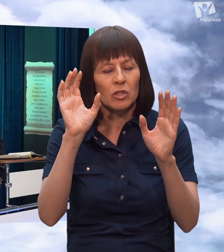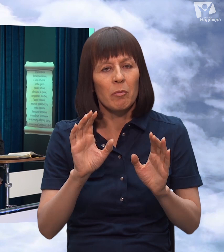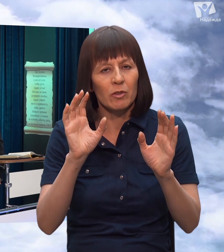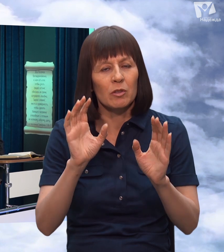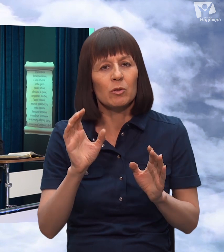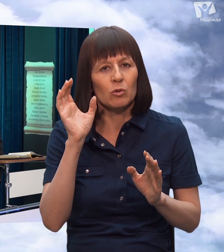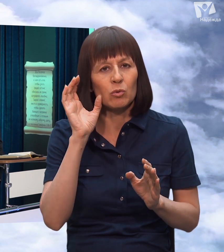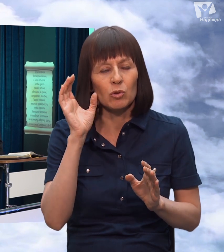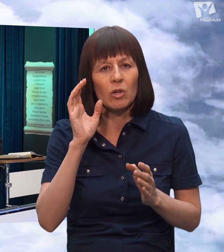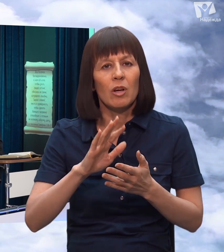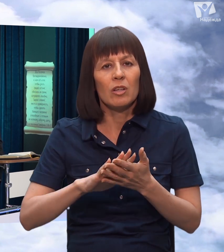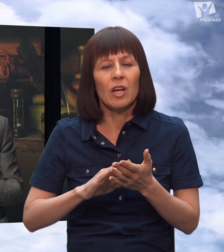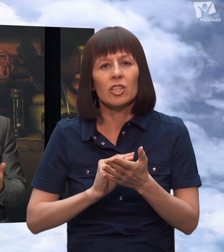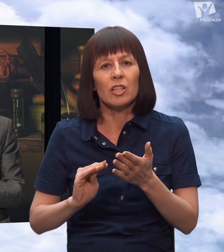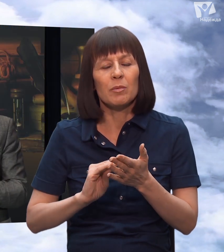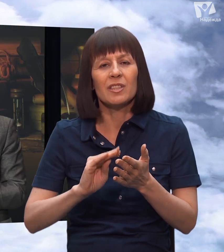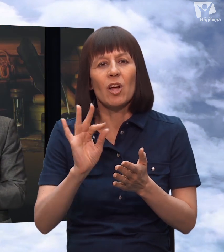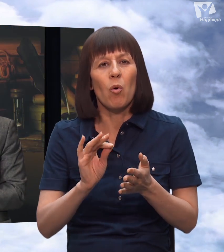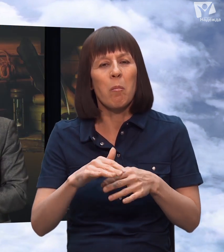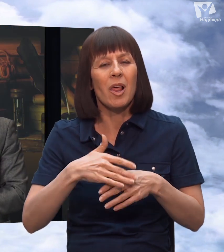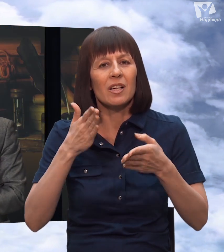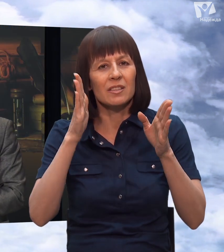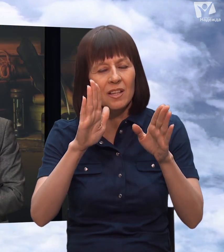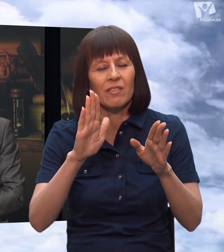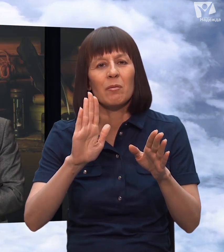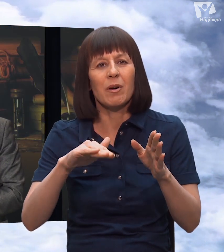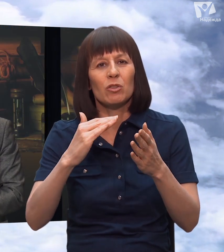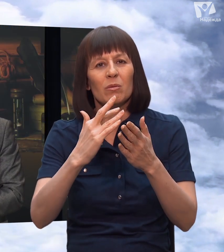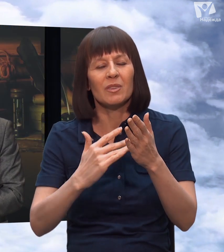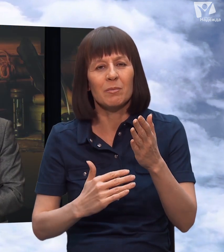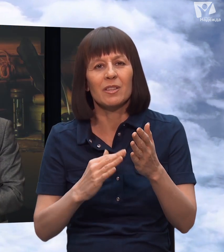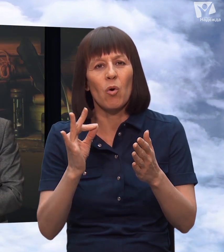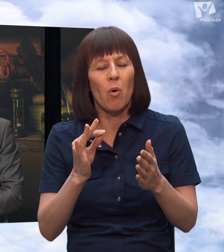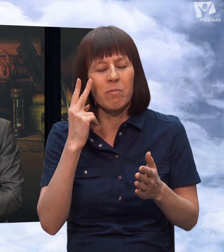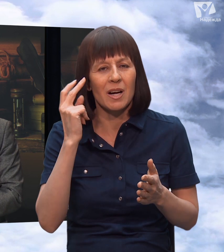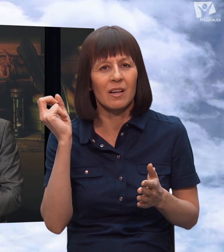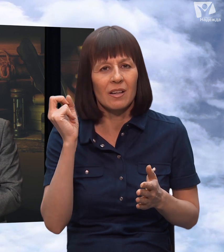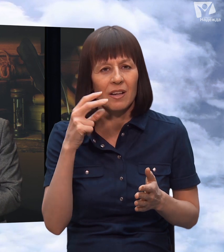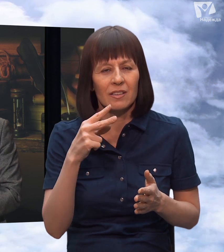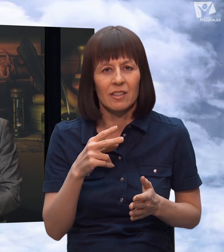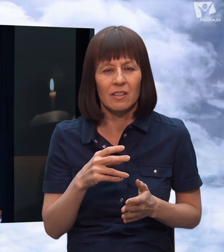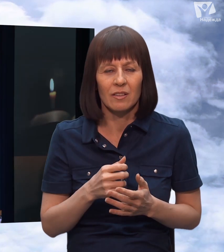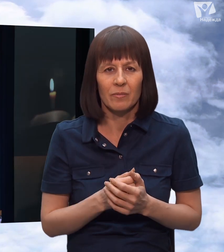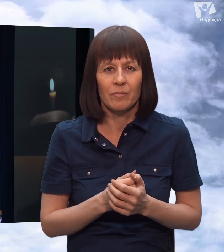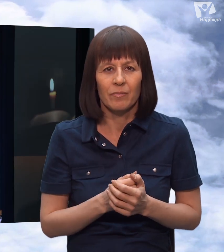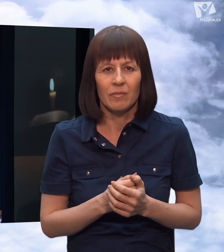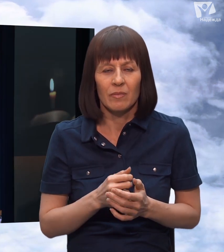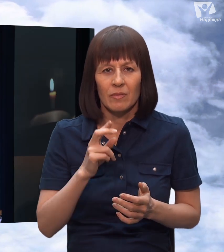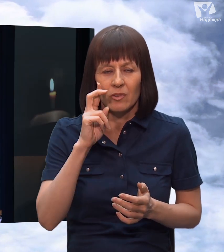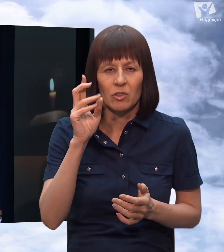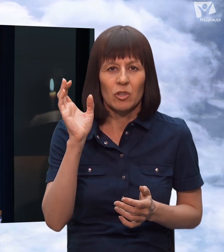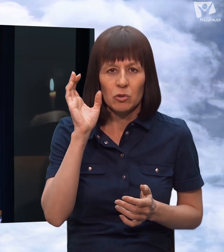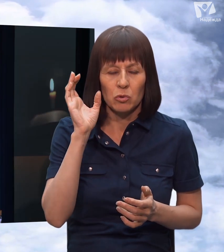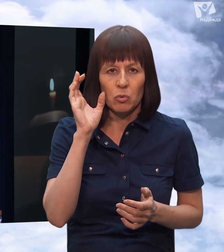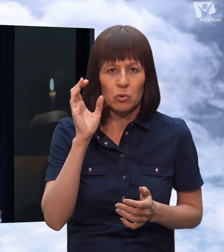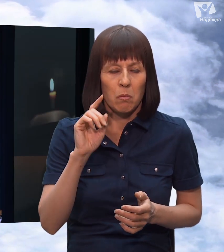переживать он же вроде бы все правильно делает но ведь те кроме того что разрушается под